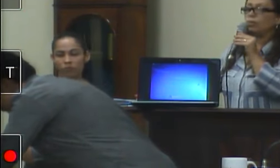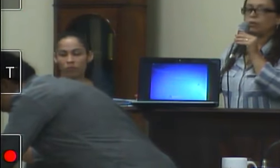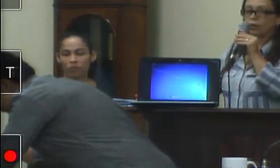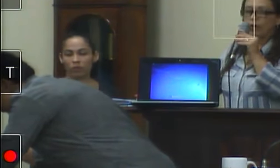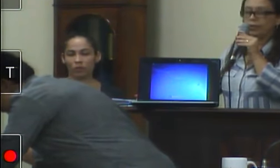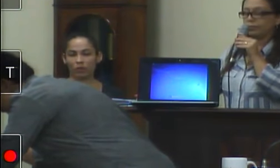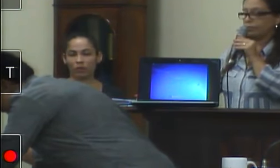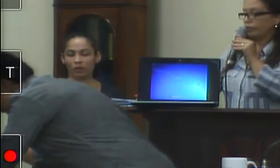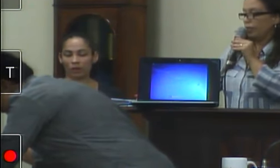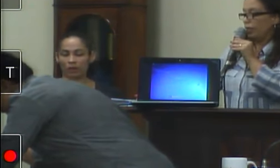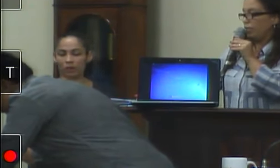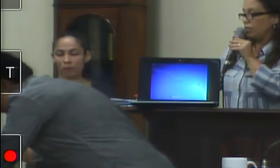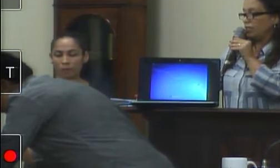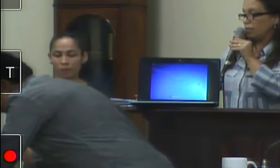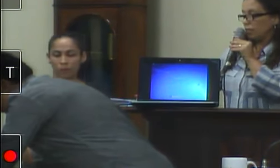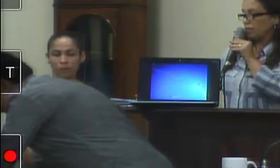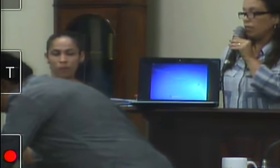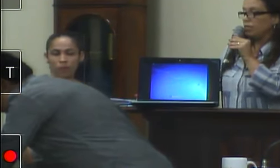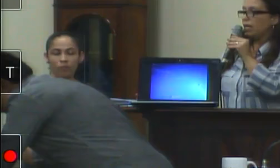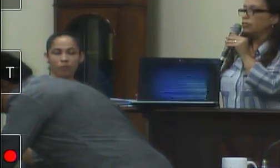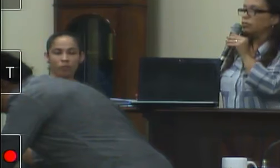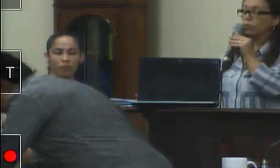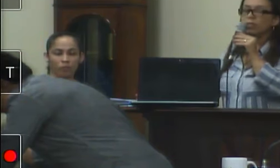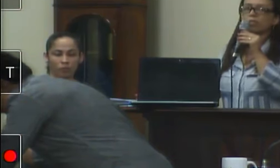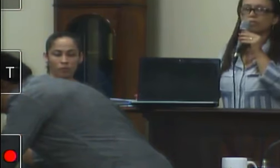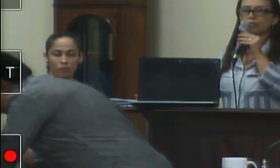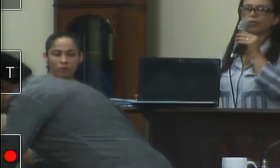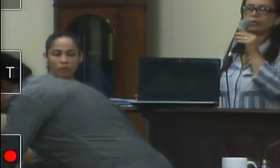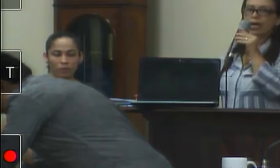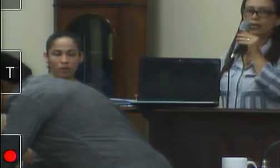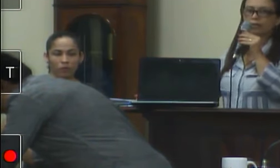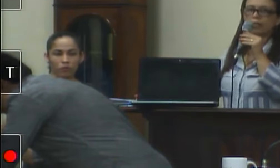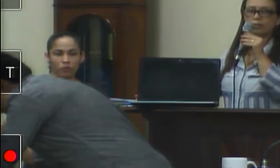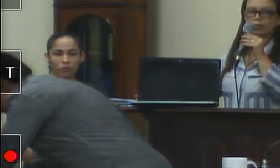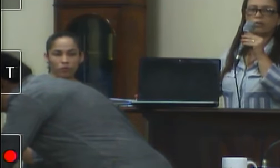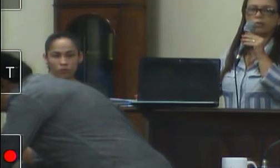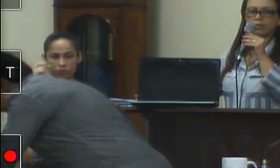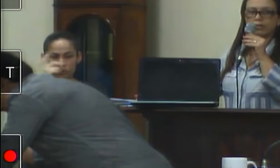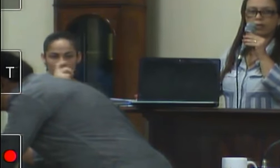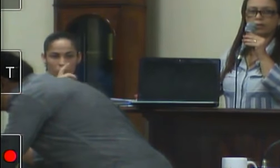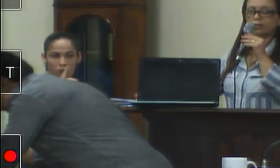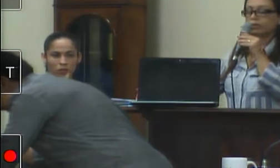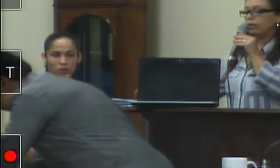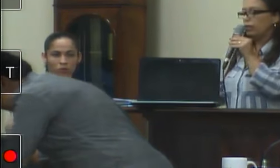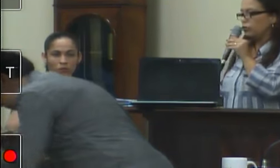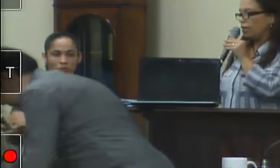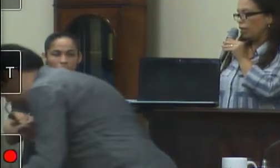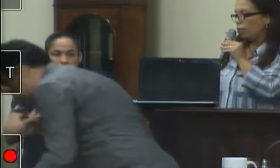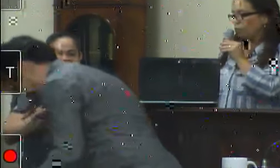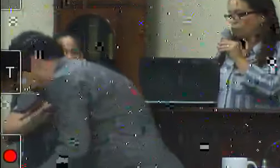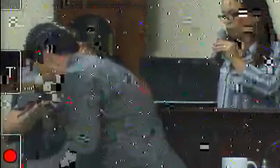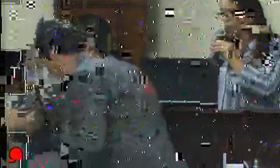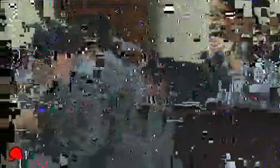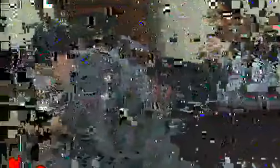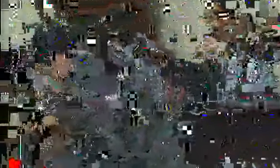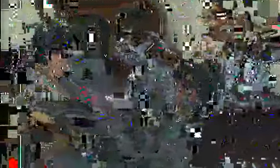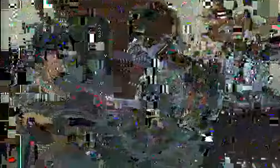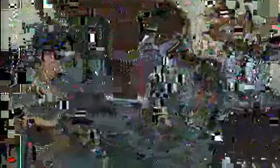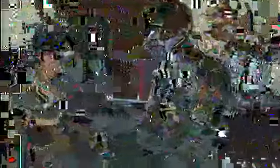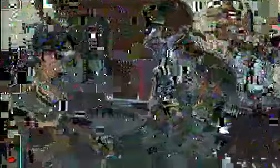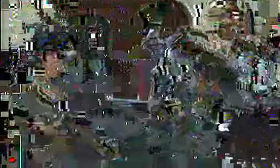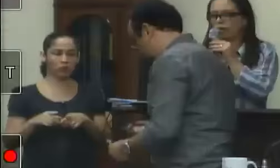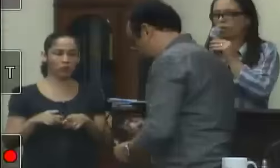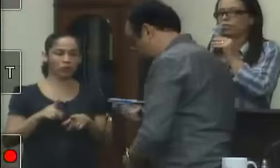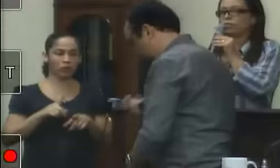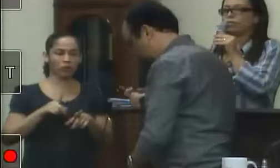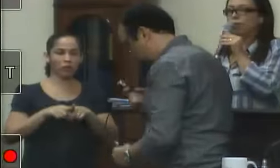então, piora. Mas nós sabemos que apesar de todas as dificuldades que nós estamos passando, tanto de recurso financeiro